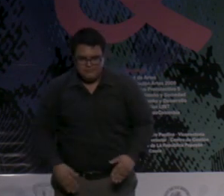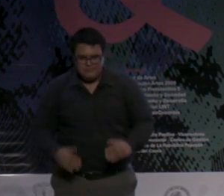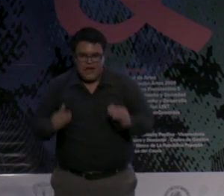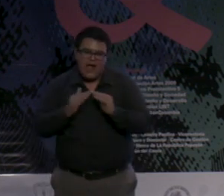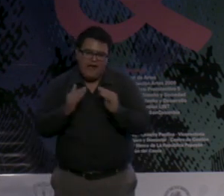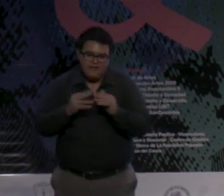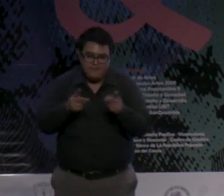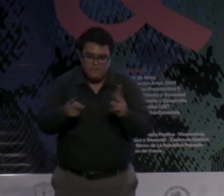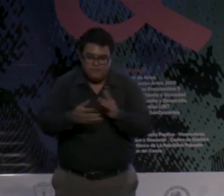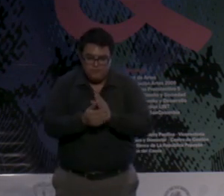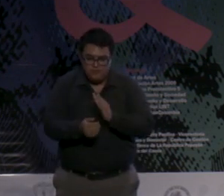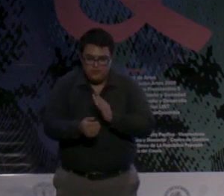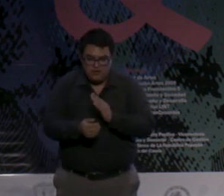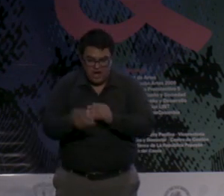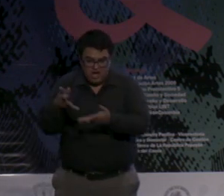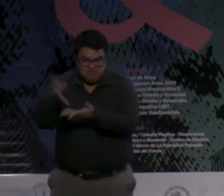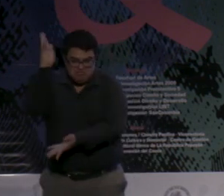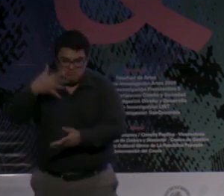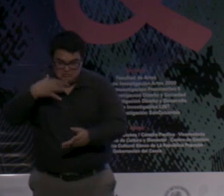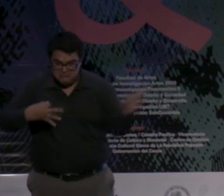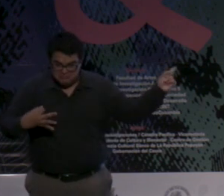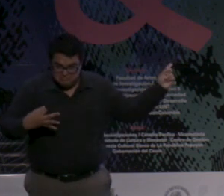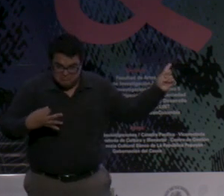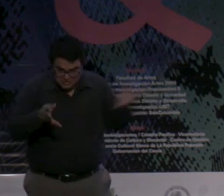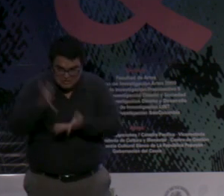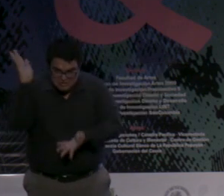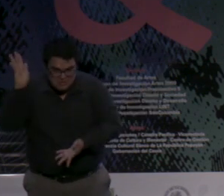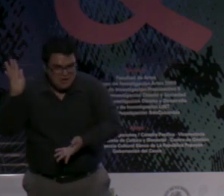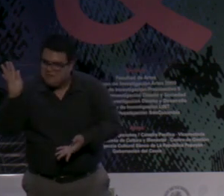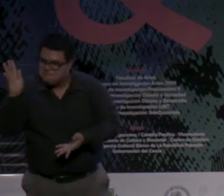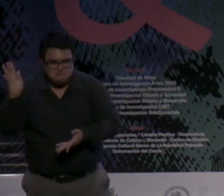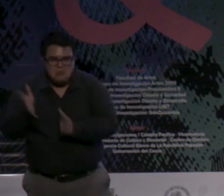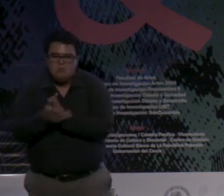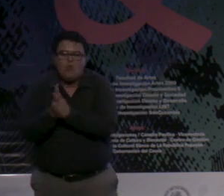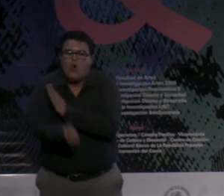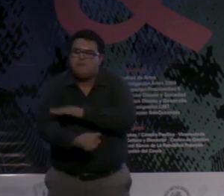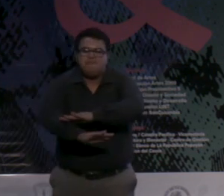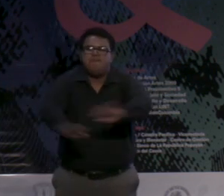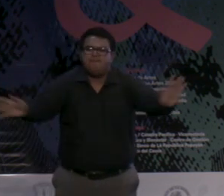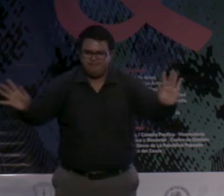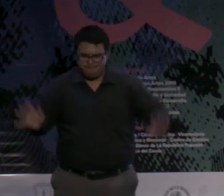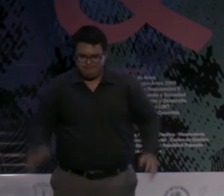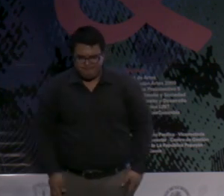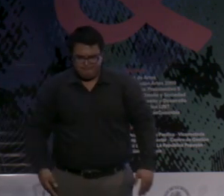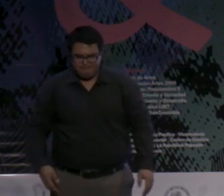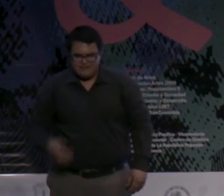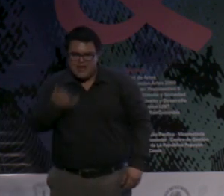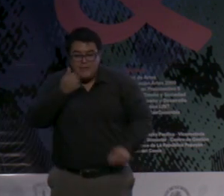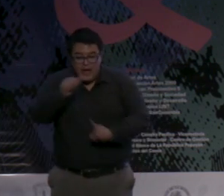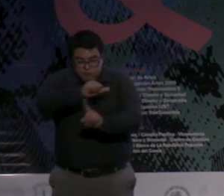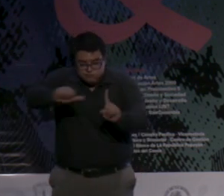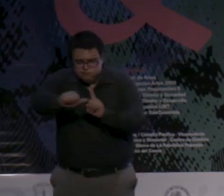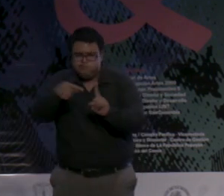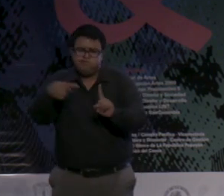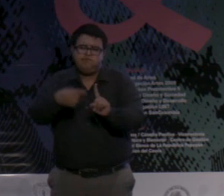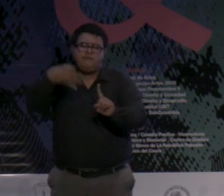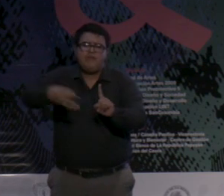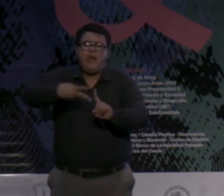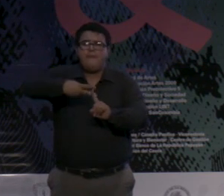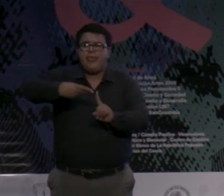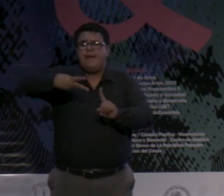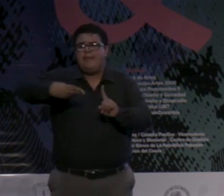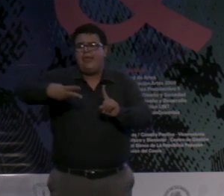Obviamente esto no pasa en las casas de los ricos. Hay algo que ha pasado en nuestra sociedad, que pasa y que sigue produciendo y reproduciendo